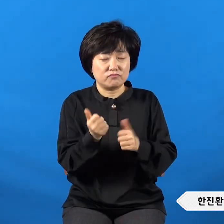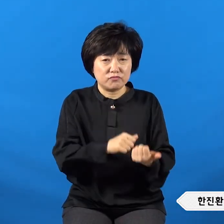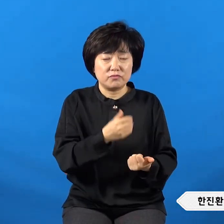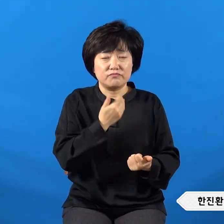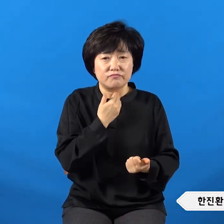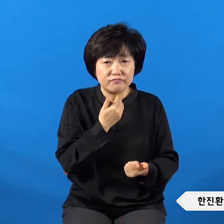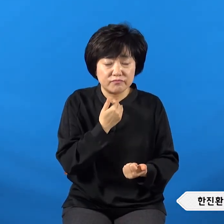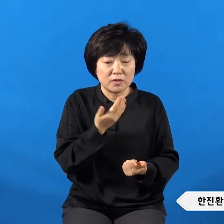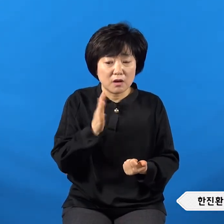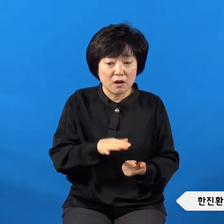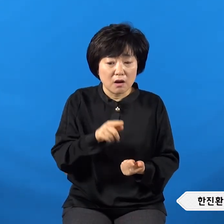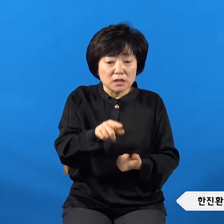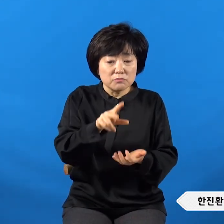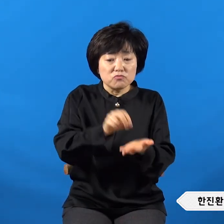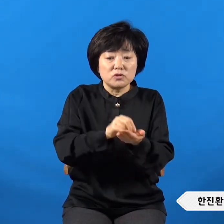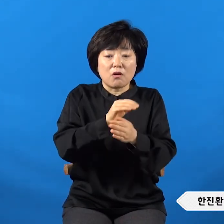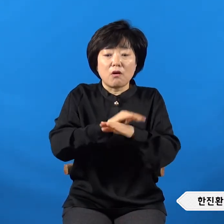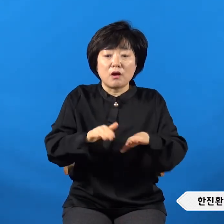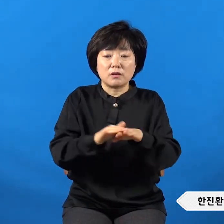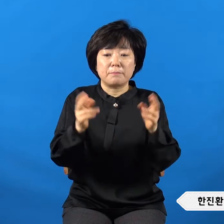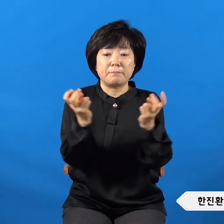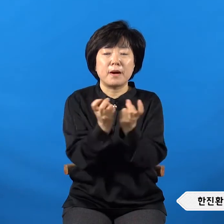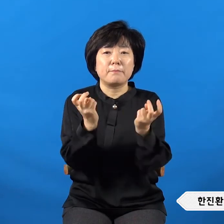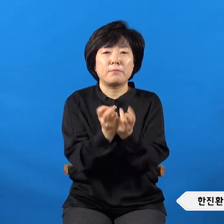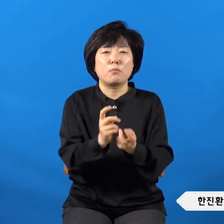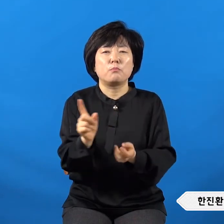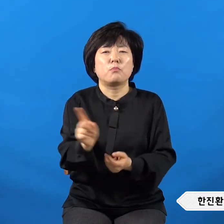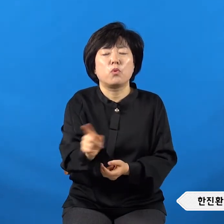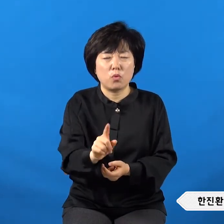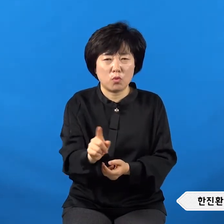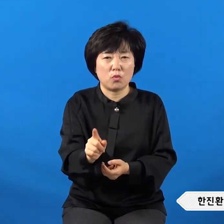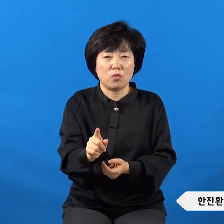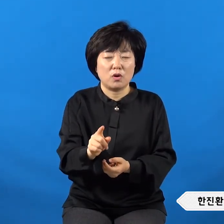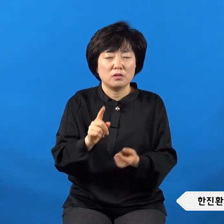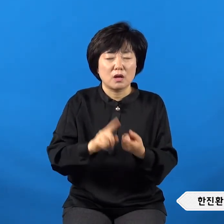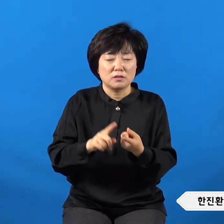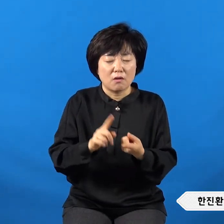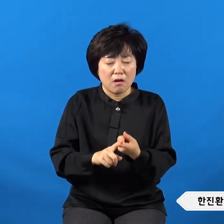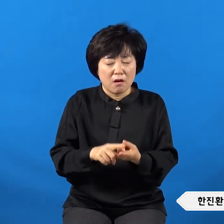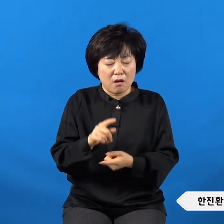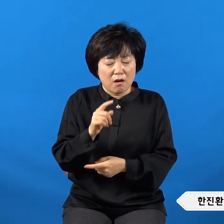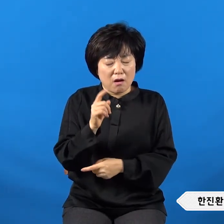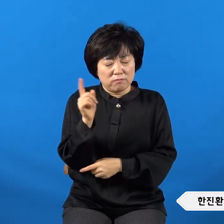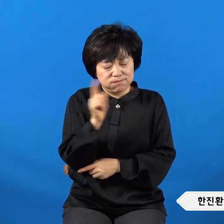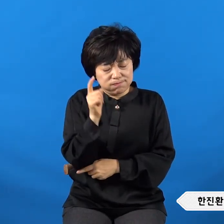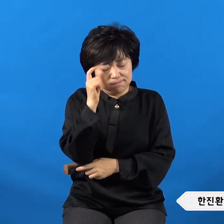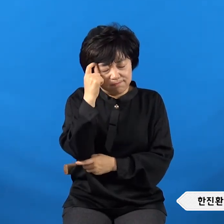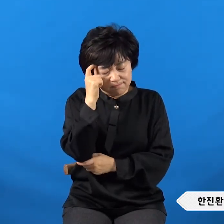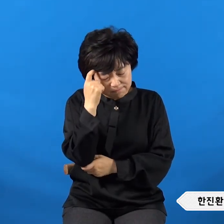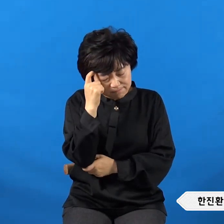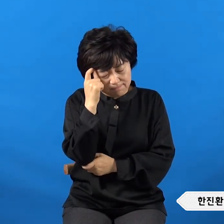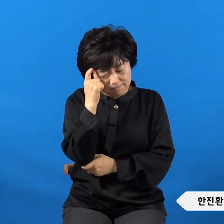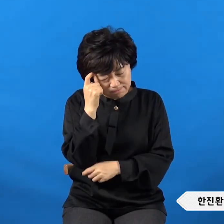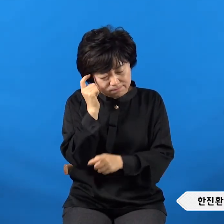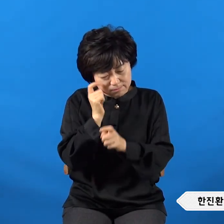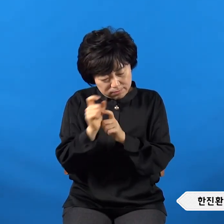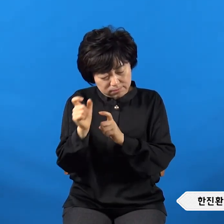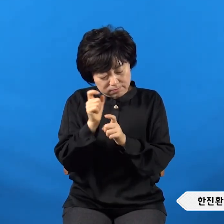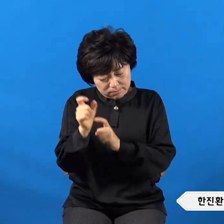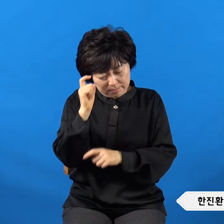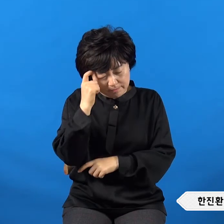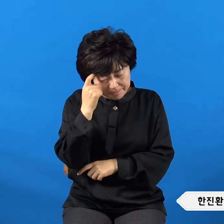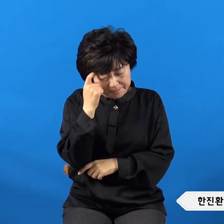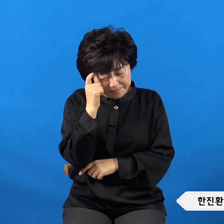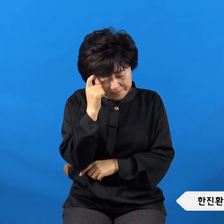그 문제를 어떻게 해결해야 하는가 하고 목이 마르게 됩니다. 그렇게 사람들로 하여금